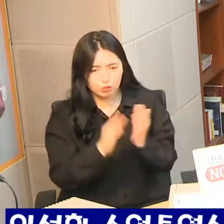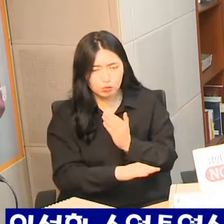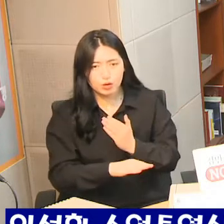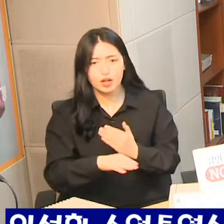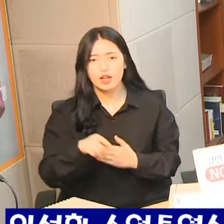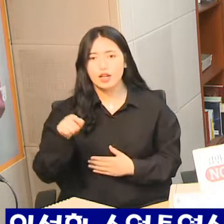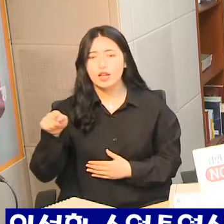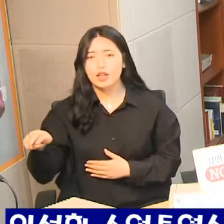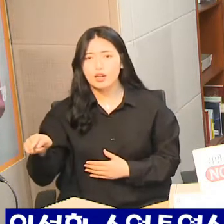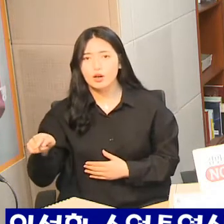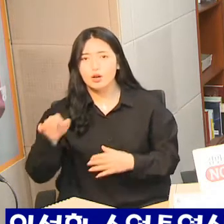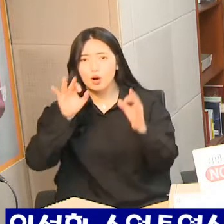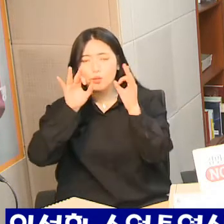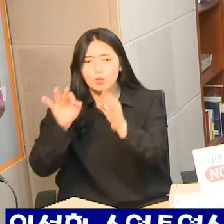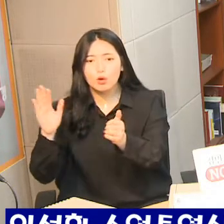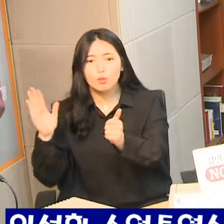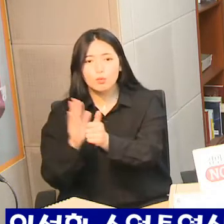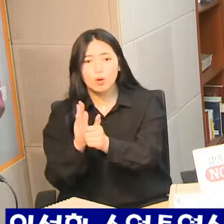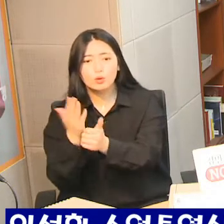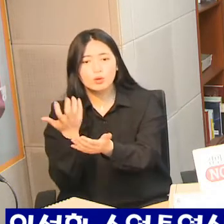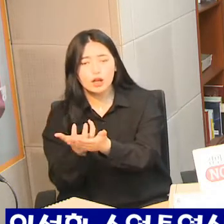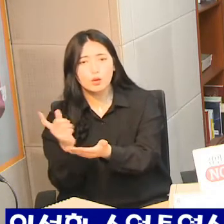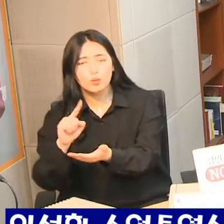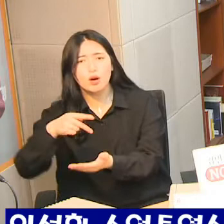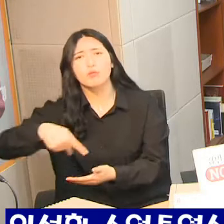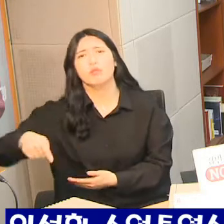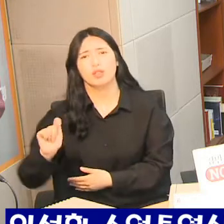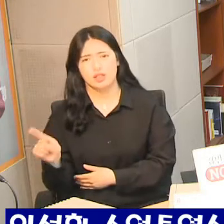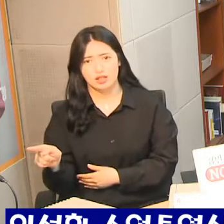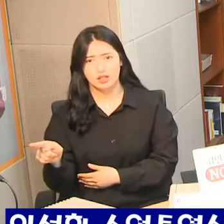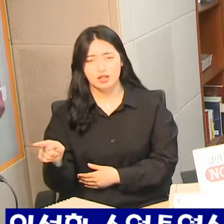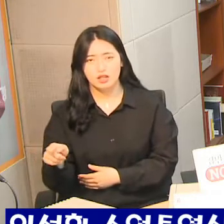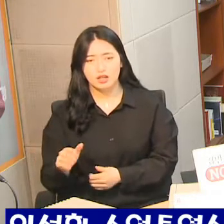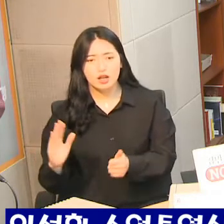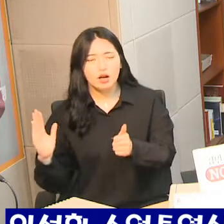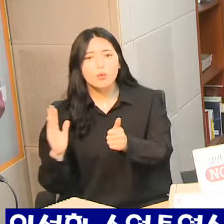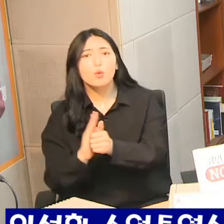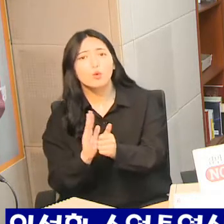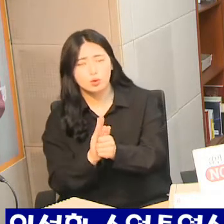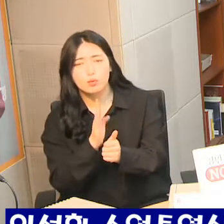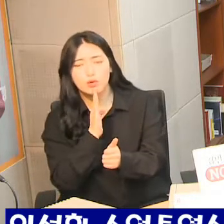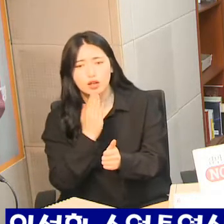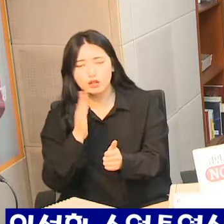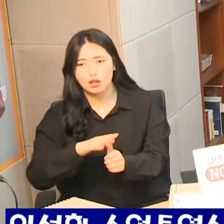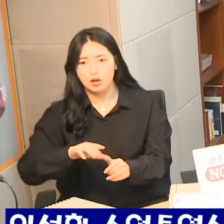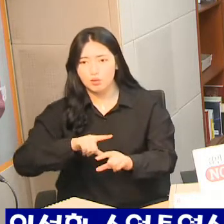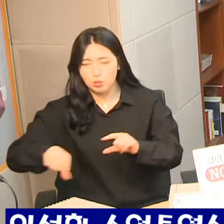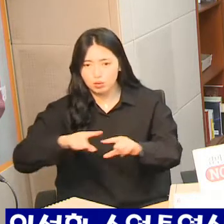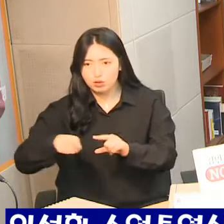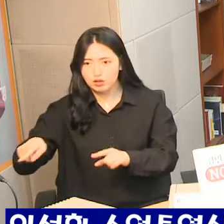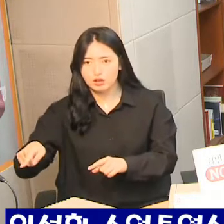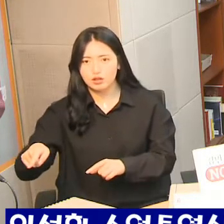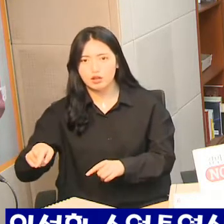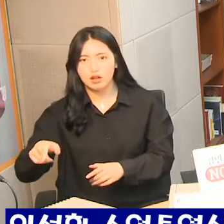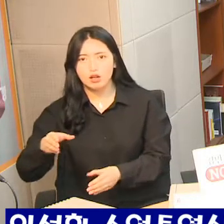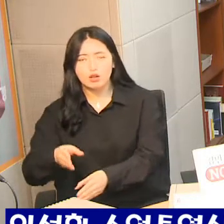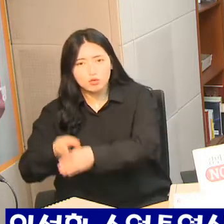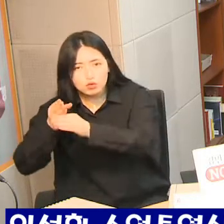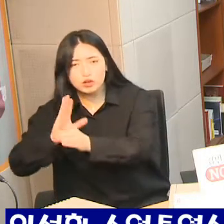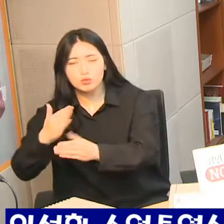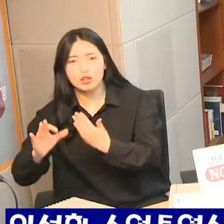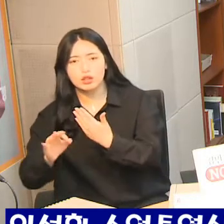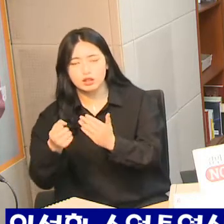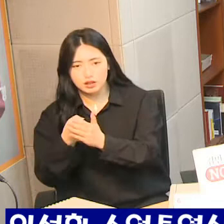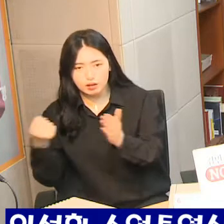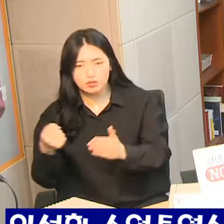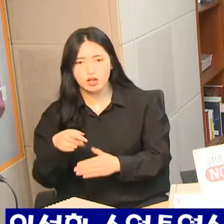시각적인 보조 자료가 파워포인트라는 거를 꼭 아셔야 됩니다. 이게 보조가 돼야 되는데 보통 보면 이게 주가 돼서 그럼요. 청중 볼 시간이